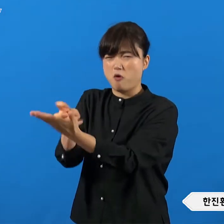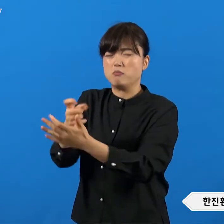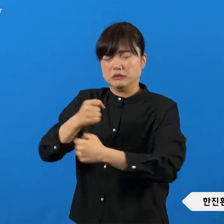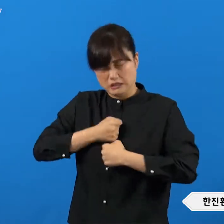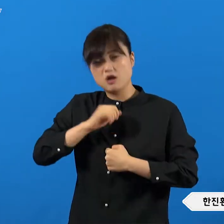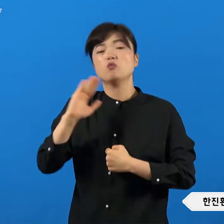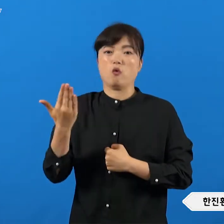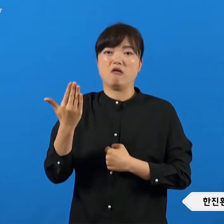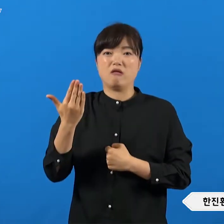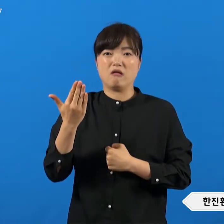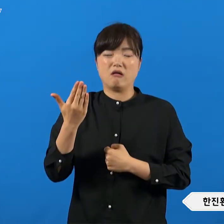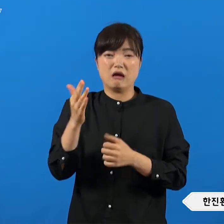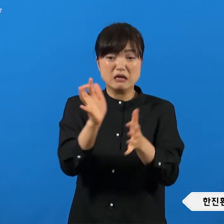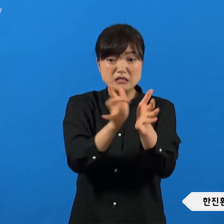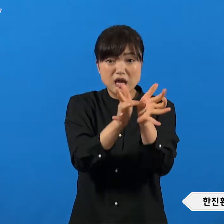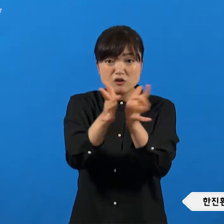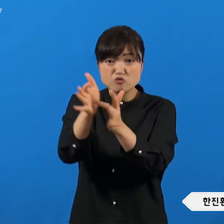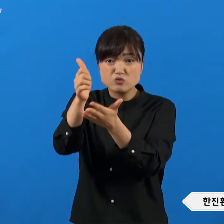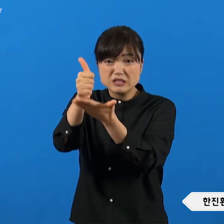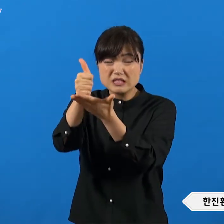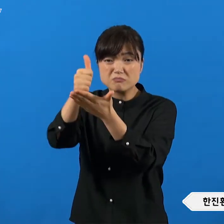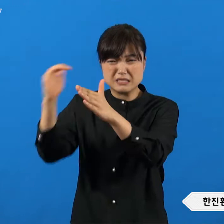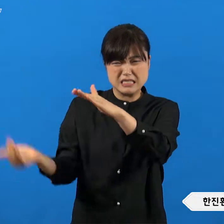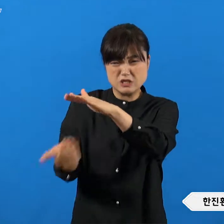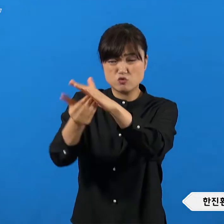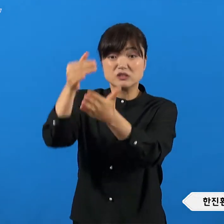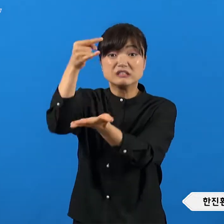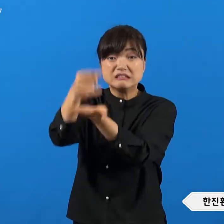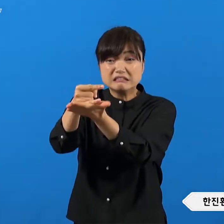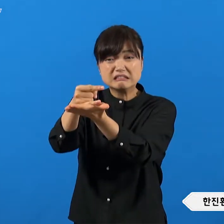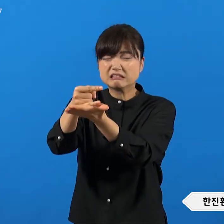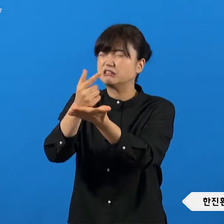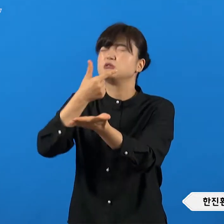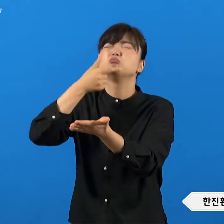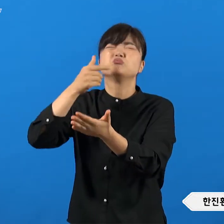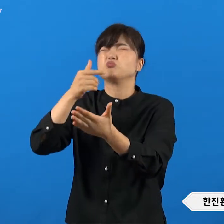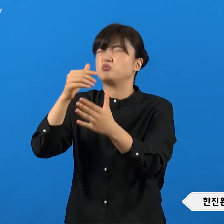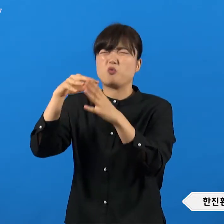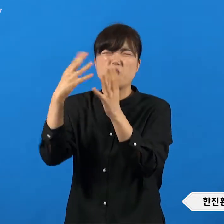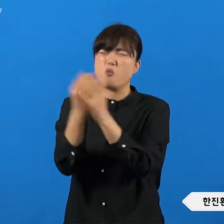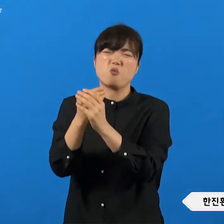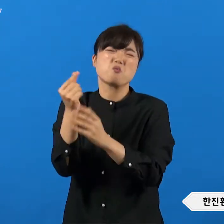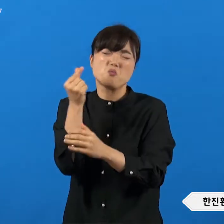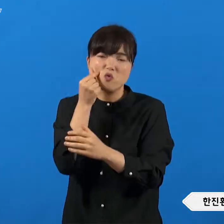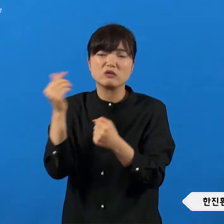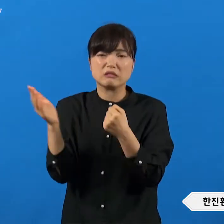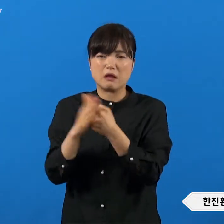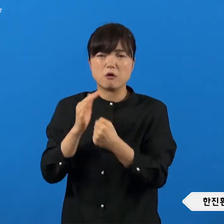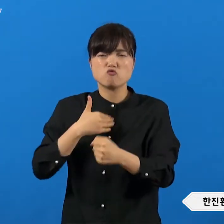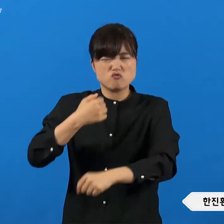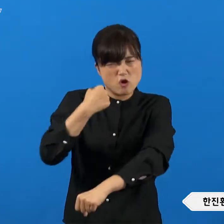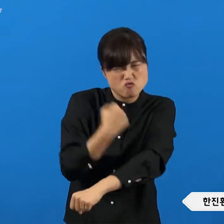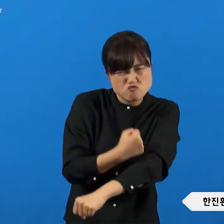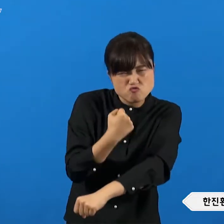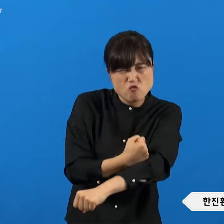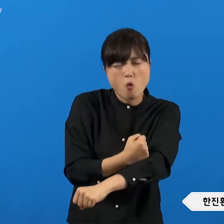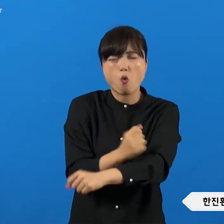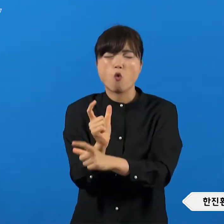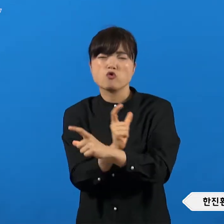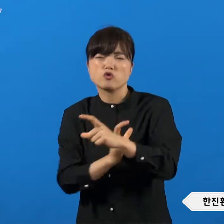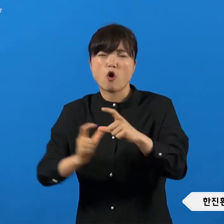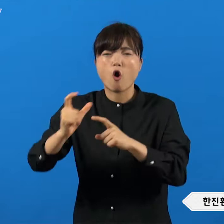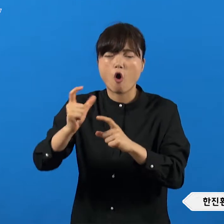것입니다. 예수님의 의로는 불완전하기 때문에 우리의 의도 첨가가 되어야 된다는